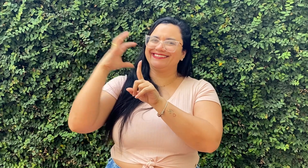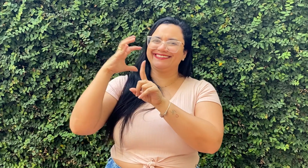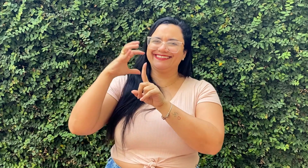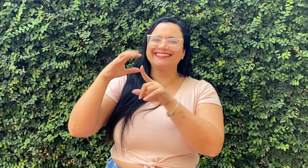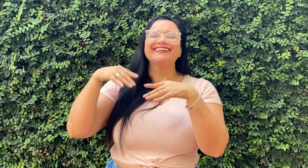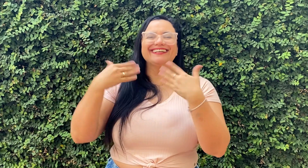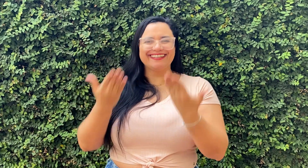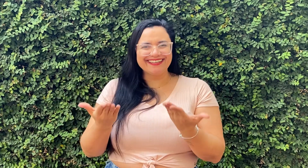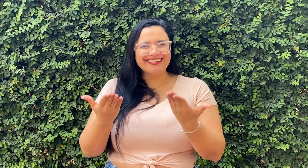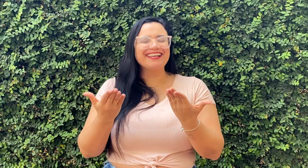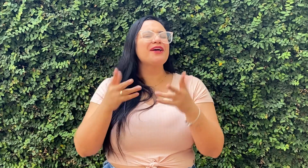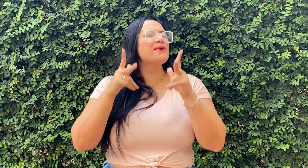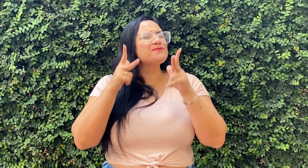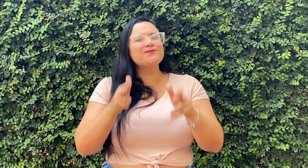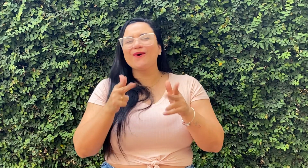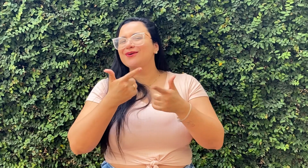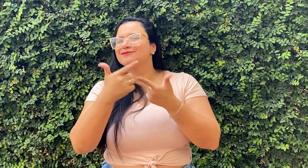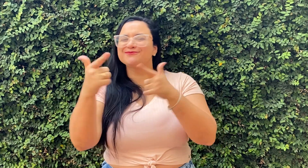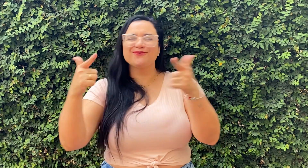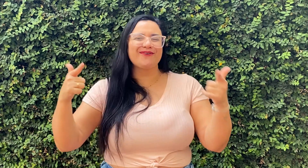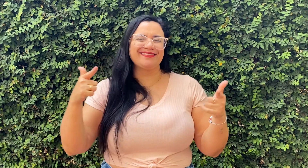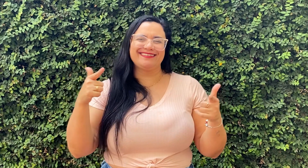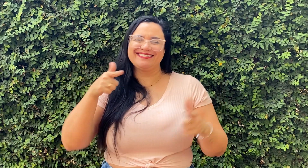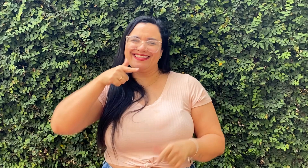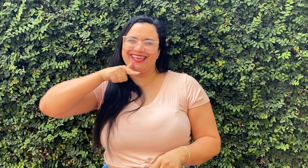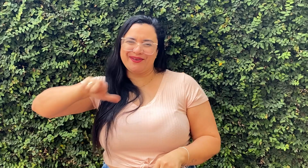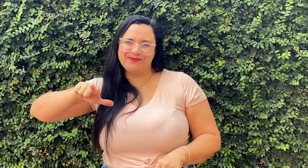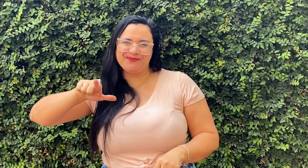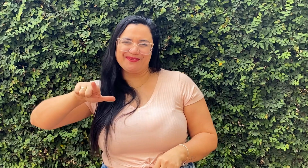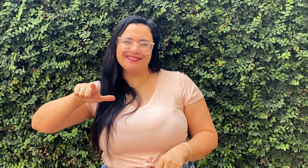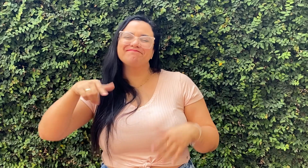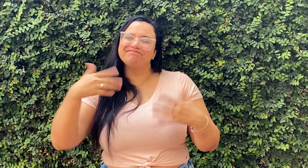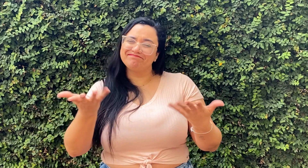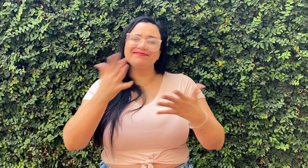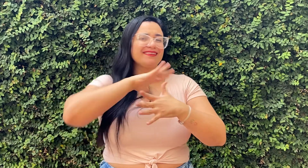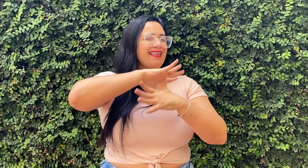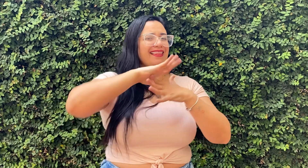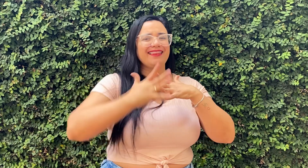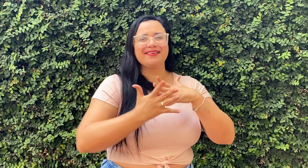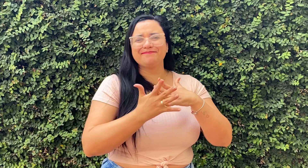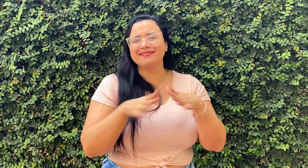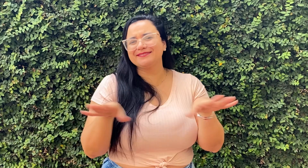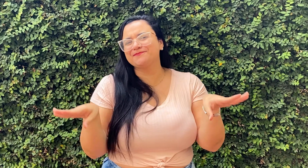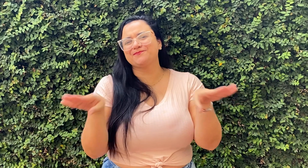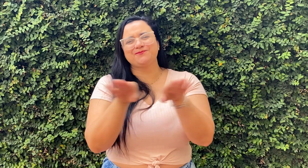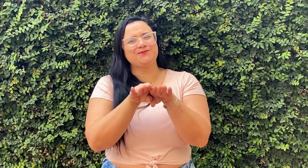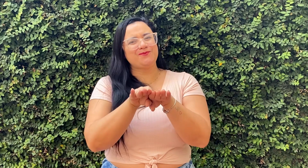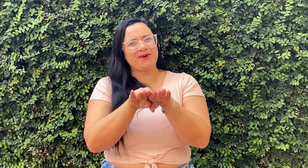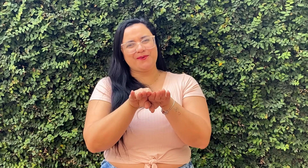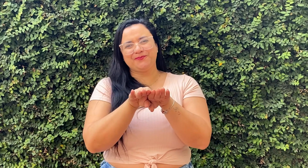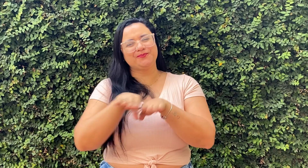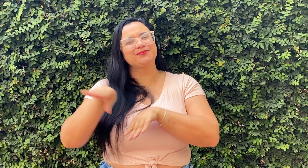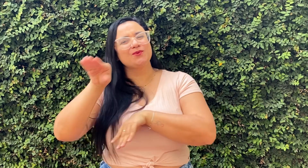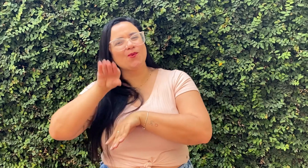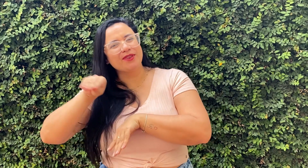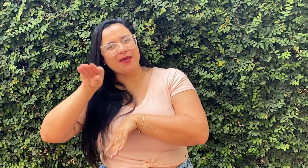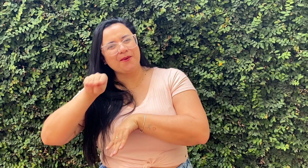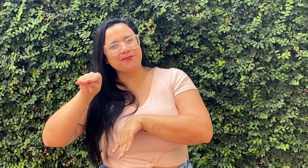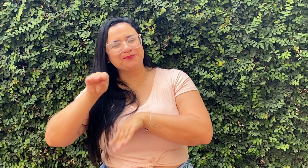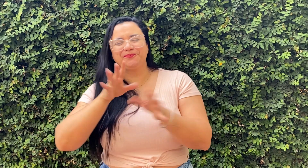de sinais. Assim como qualquer outra língua oral, também tem essa influência. Então, a Libras e as línguas